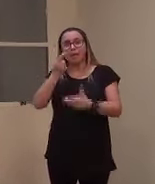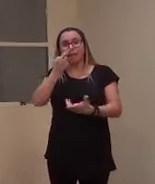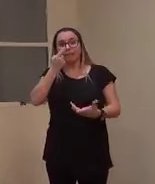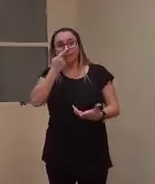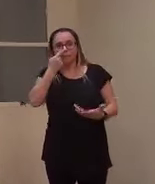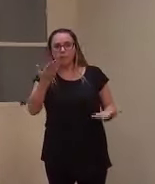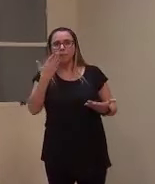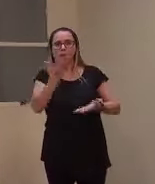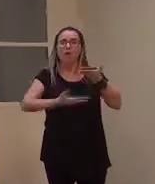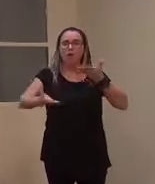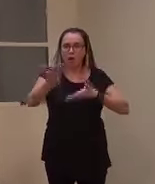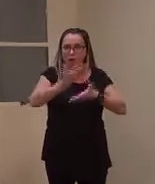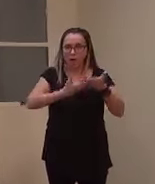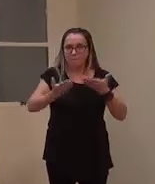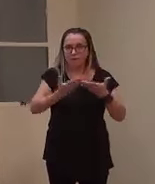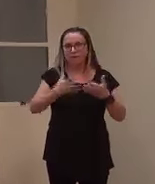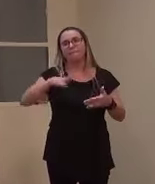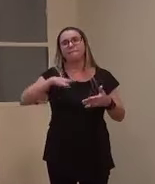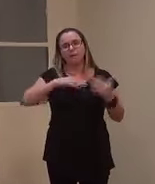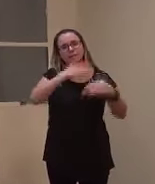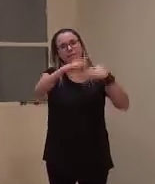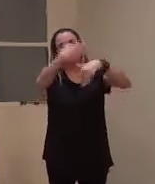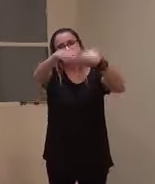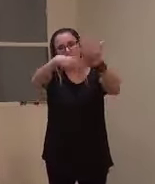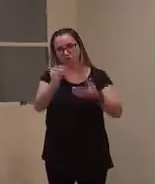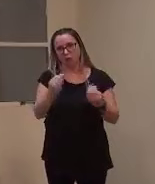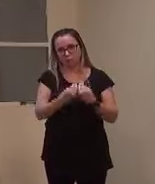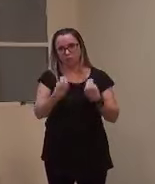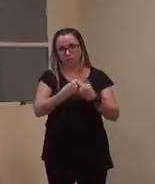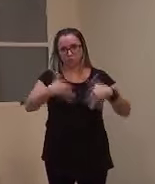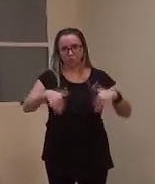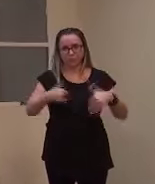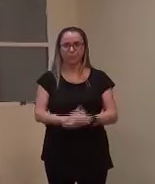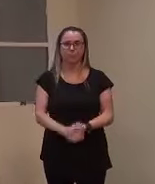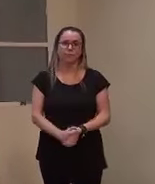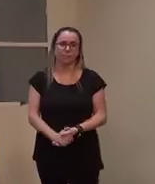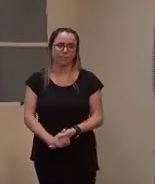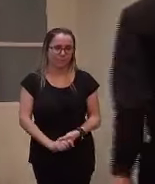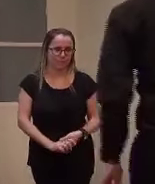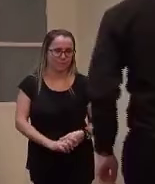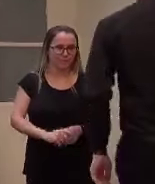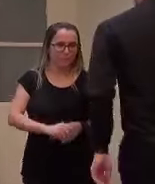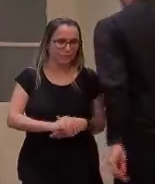para compartir y que hace falta mucho más desarrollo sin tratar